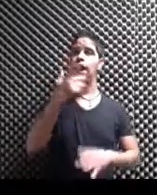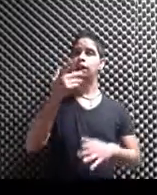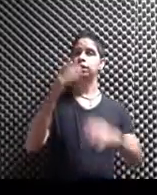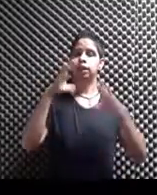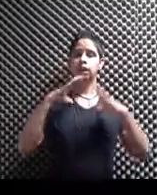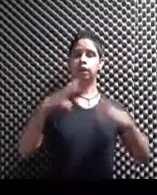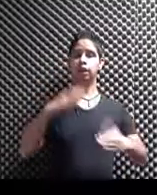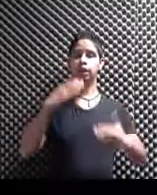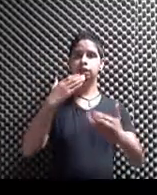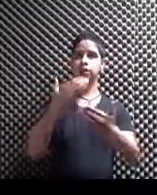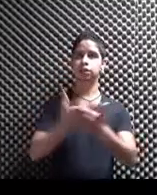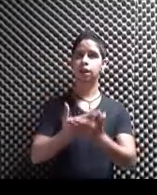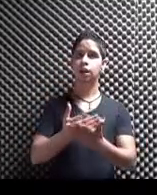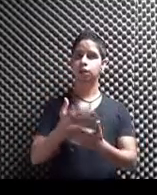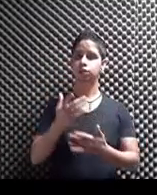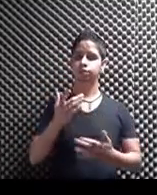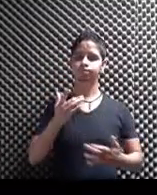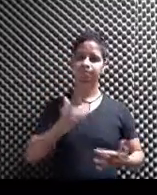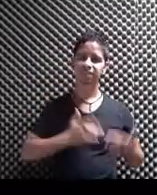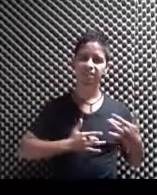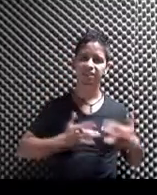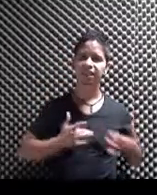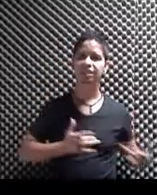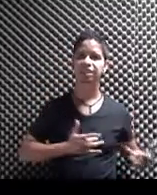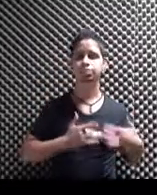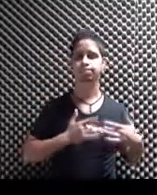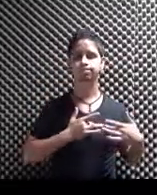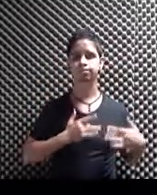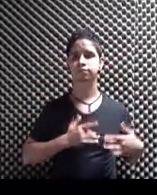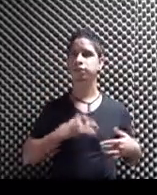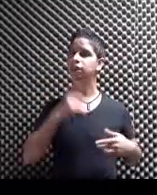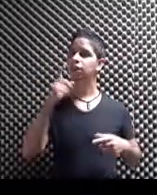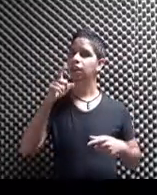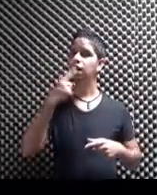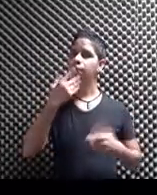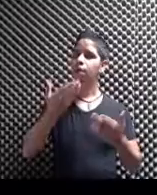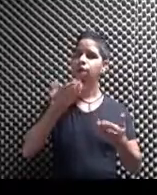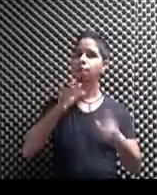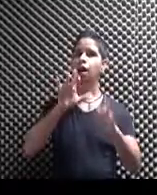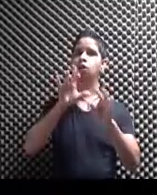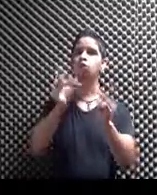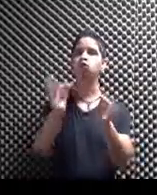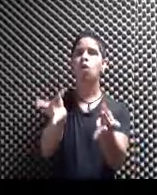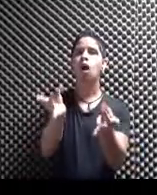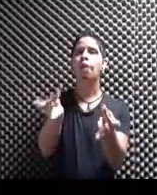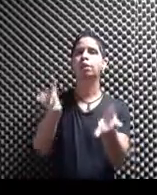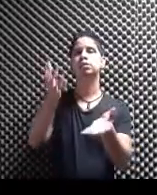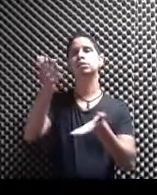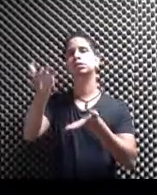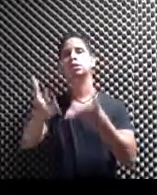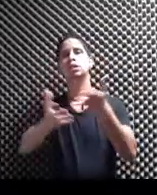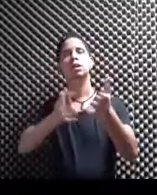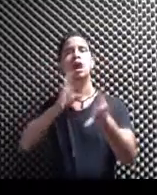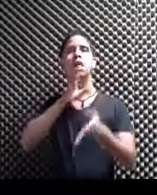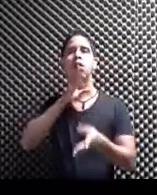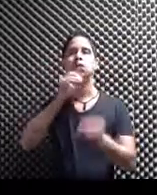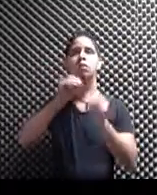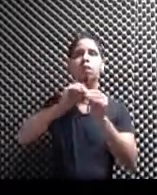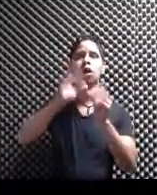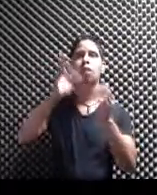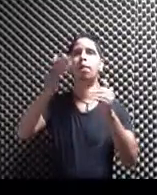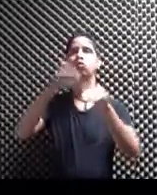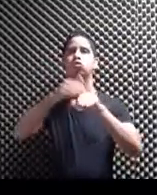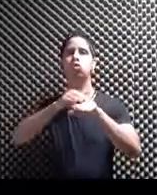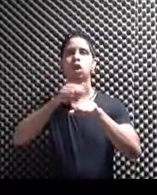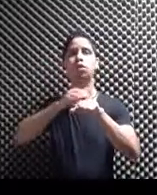sensible necesita ternura claro no se le pueden decir las cosas fuertes tal vez en otra próxima sesión se abarquen cosas que son más